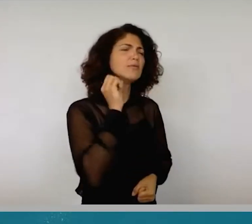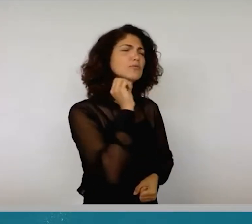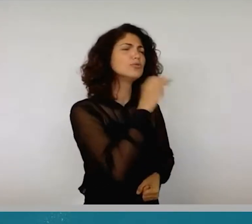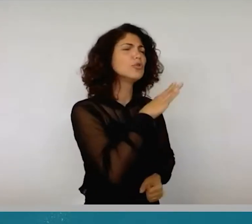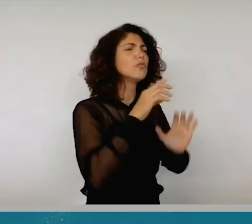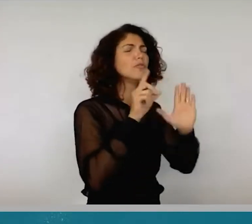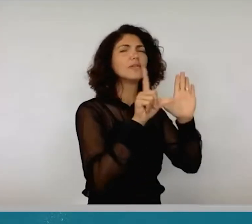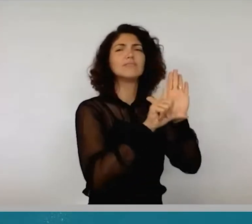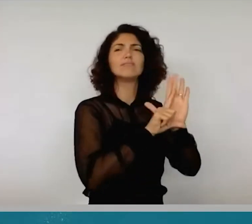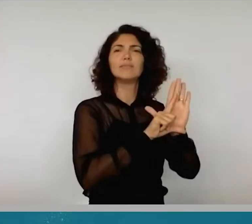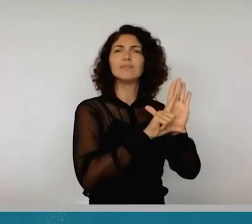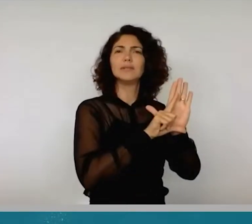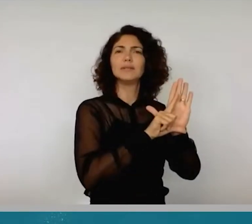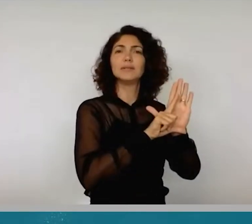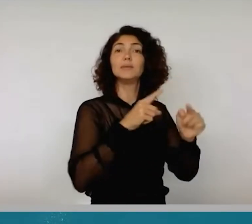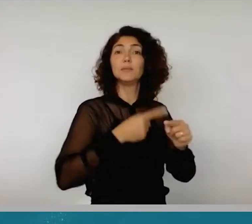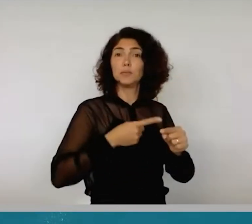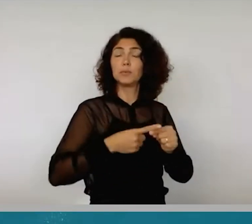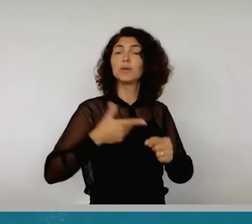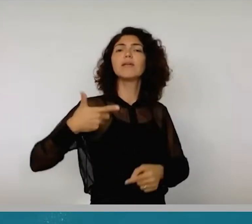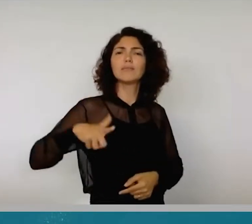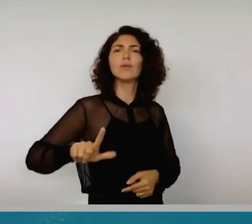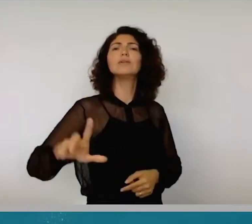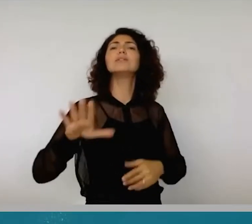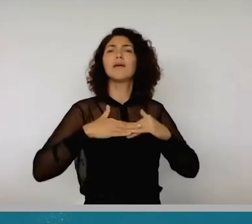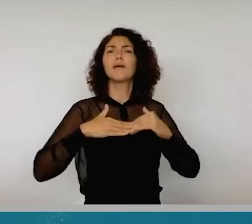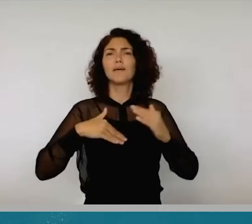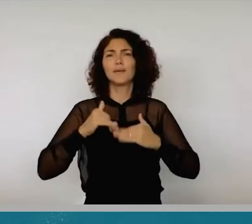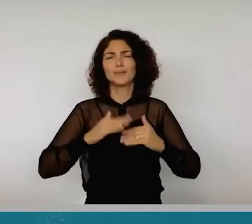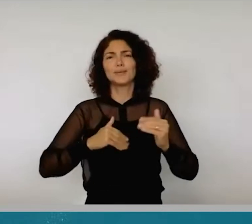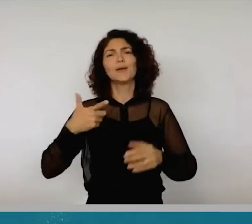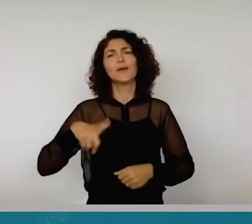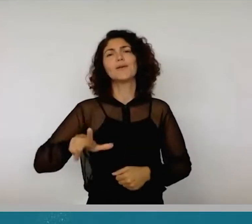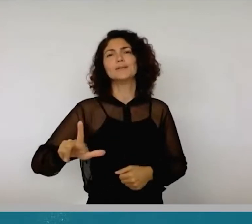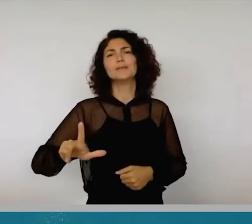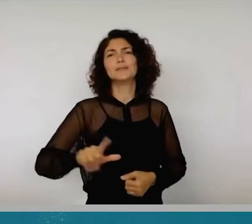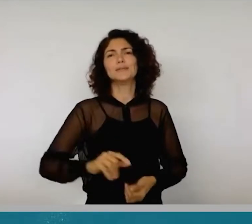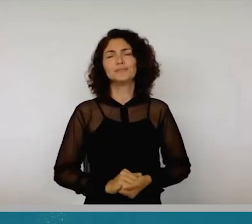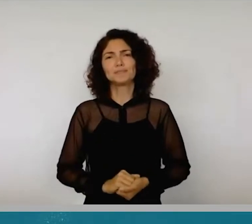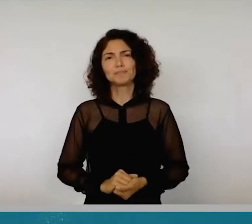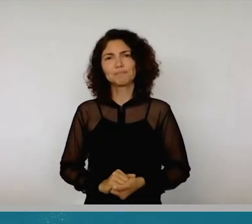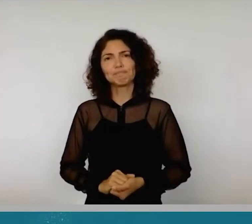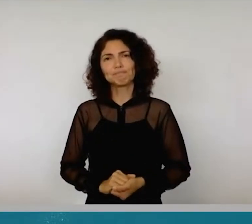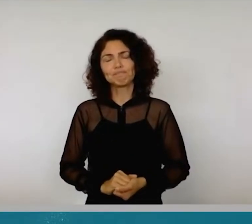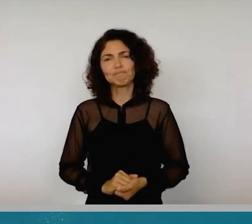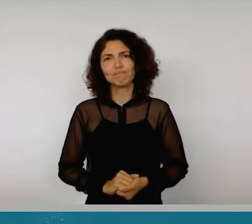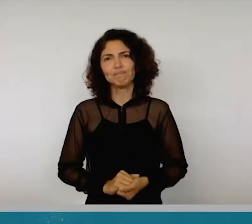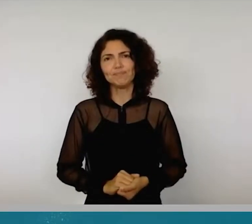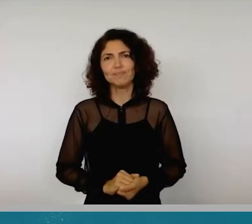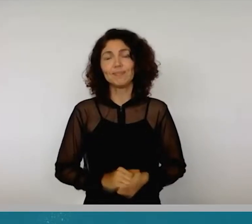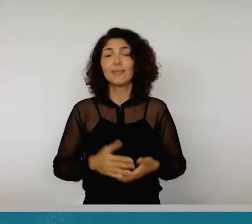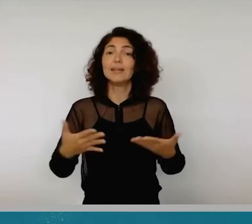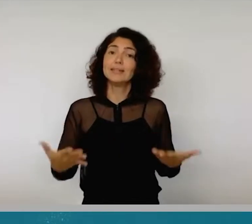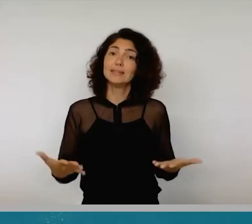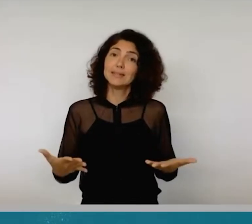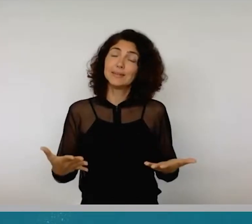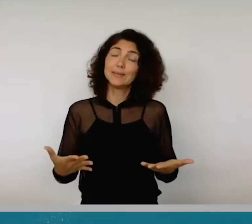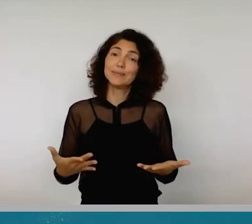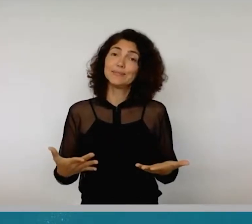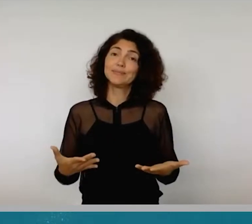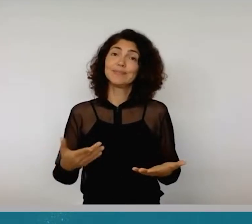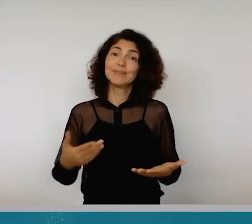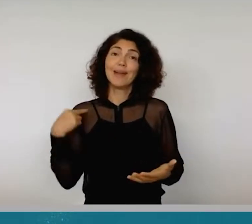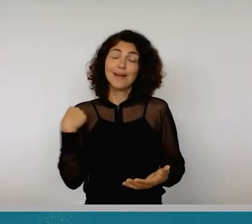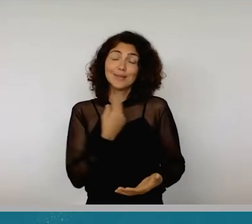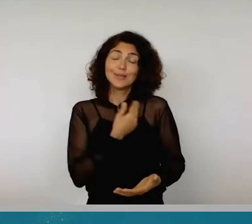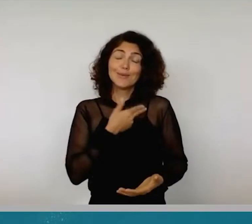tínhamos dificuldades para praticar a lei de Moisés, muito mais dificuldades teremos para praticar a